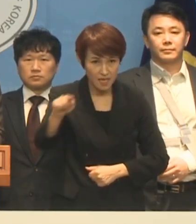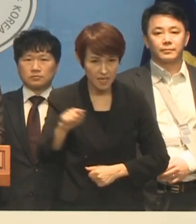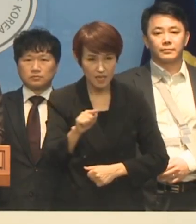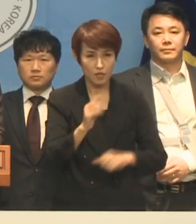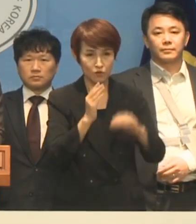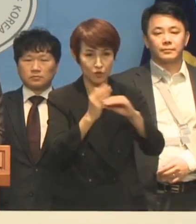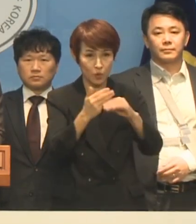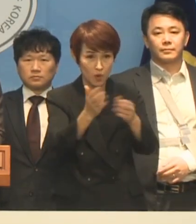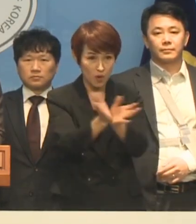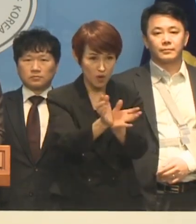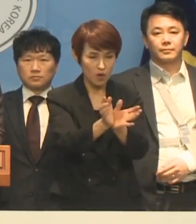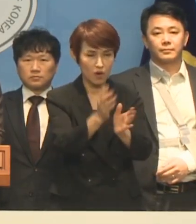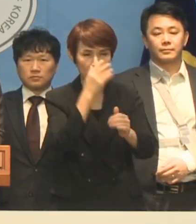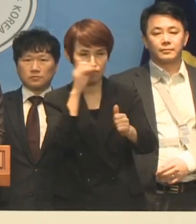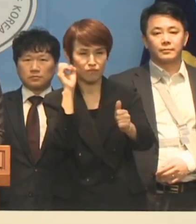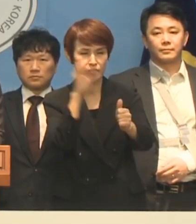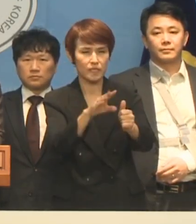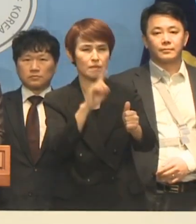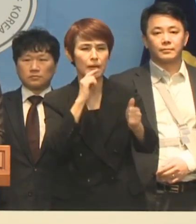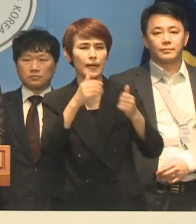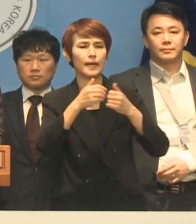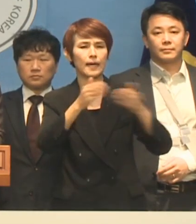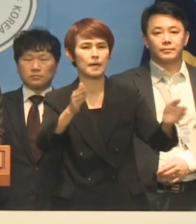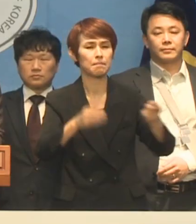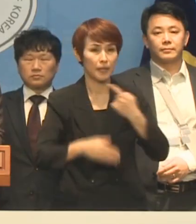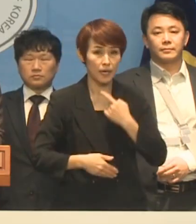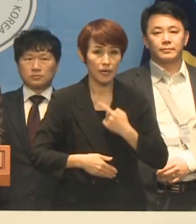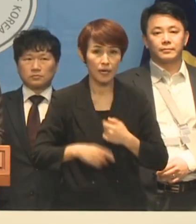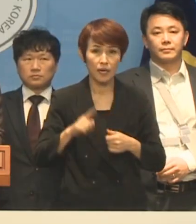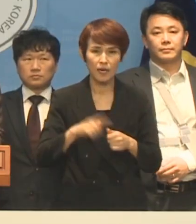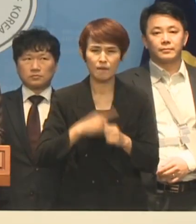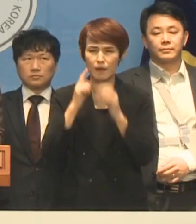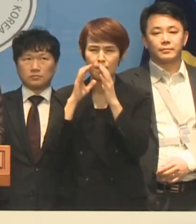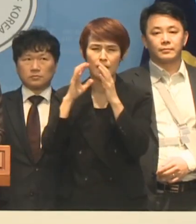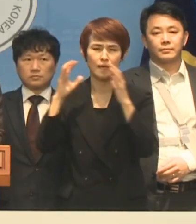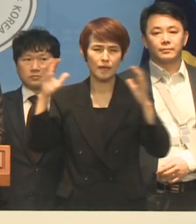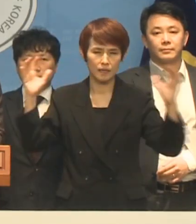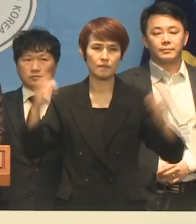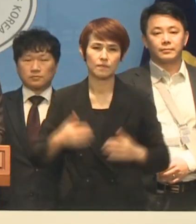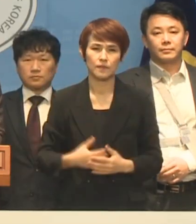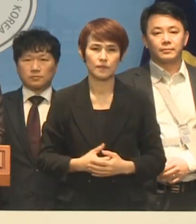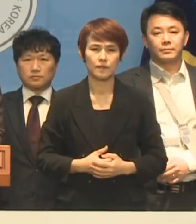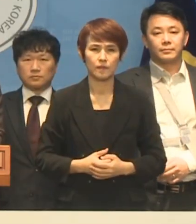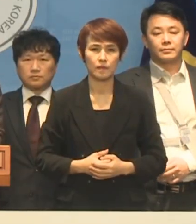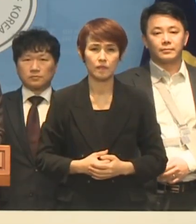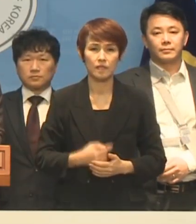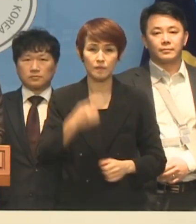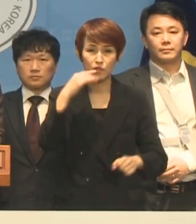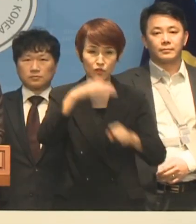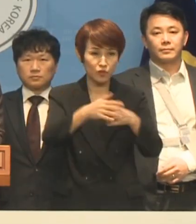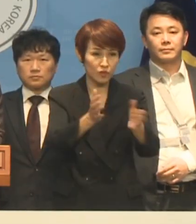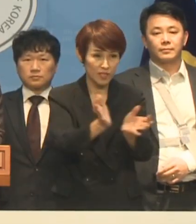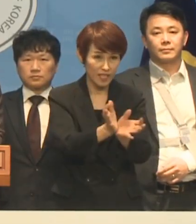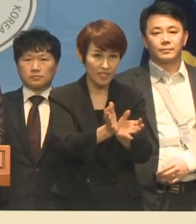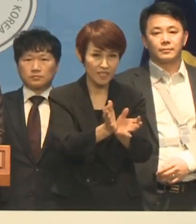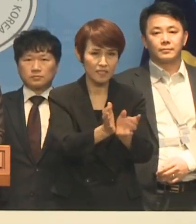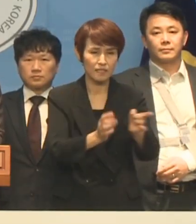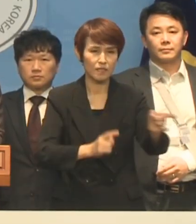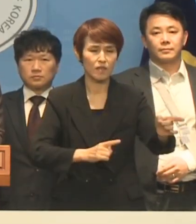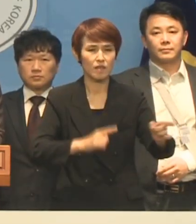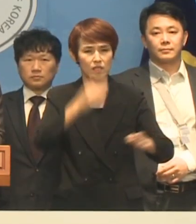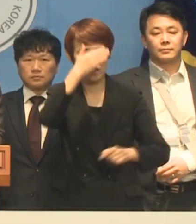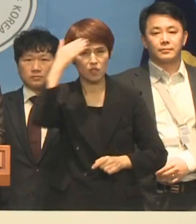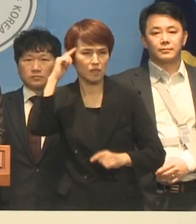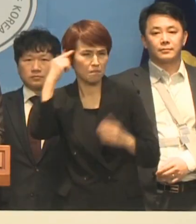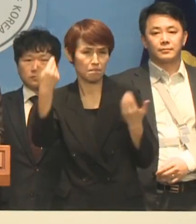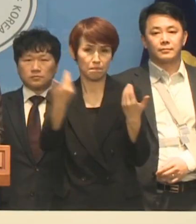중도층을 비하하는 발언으로 논란을 일으킨 바 있습니다. 민주당은 이러한